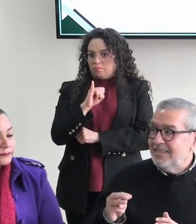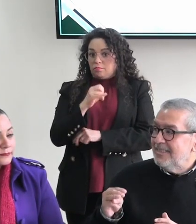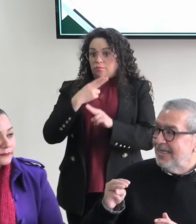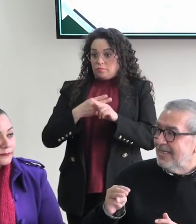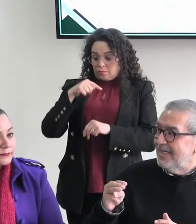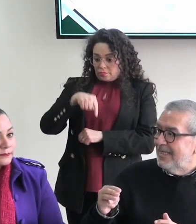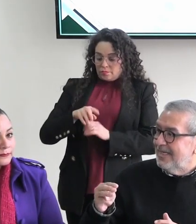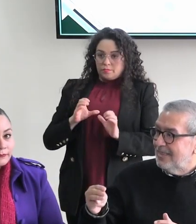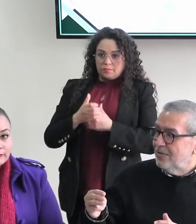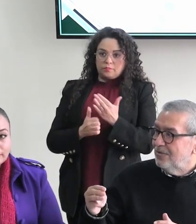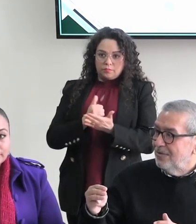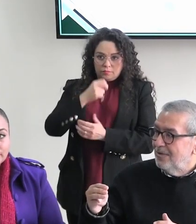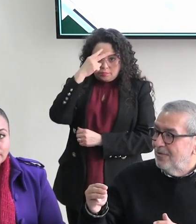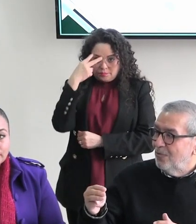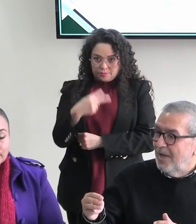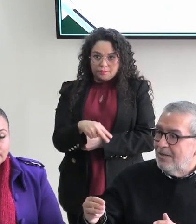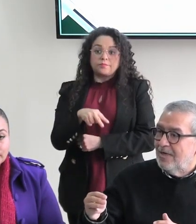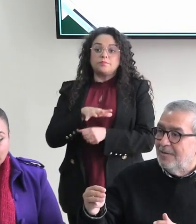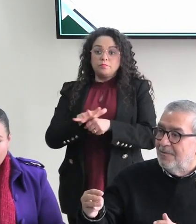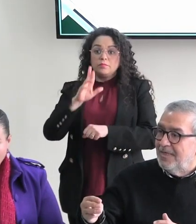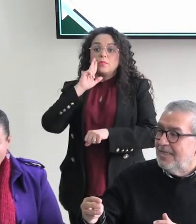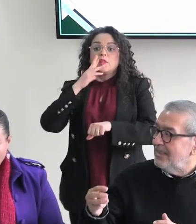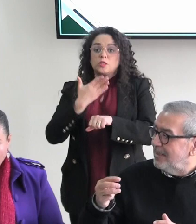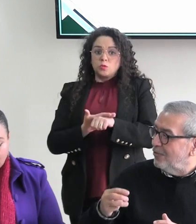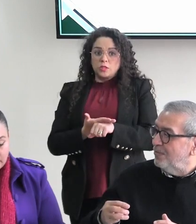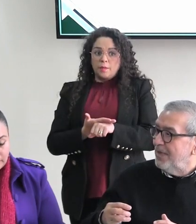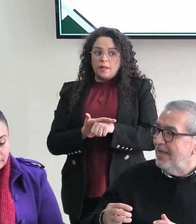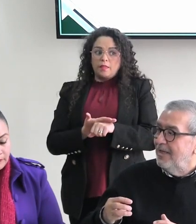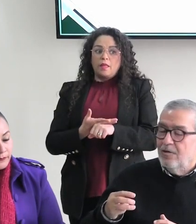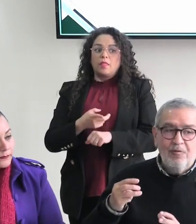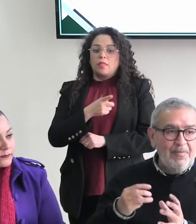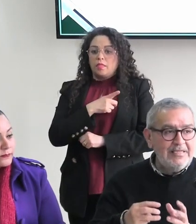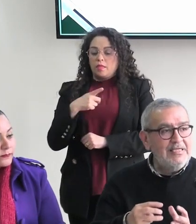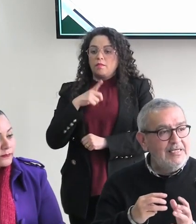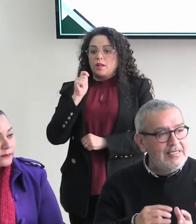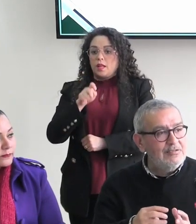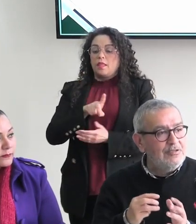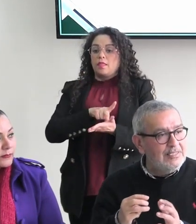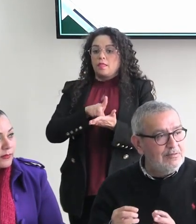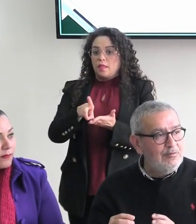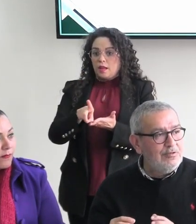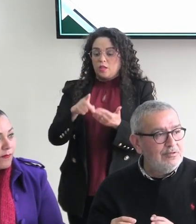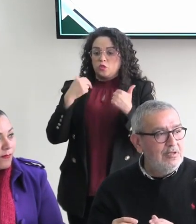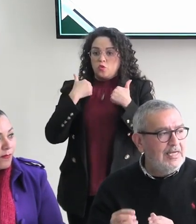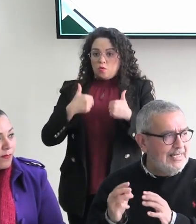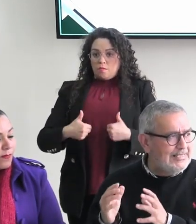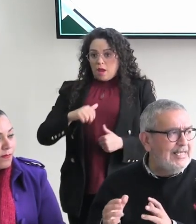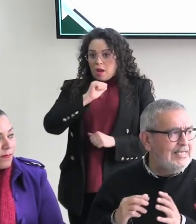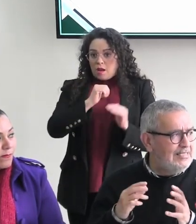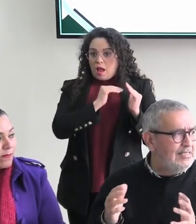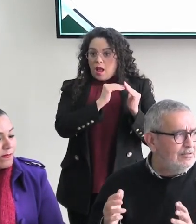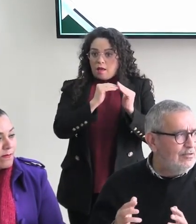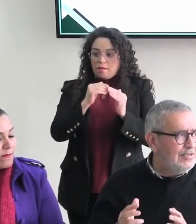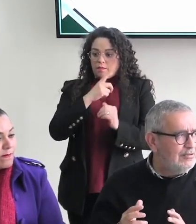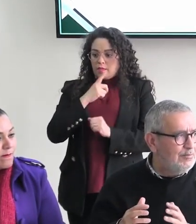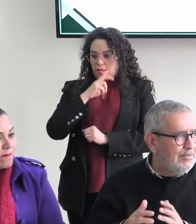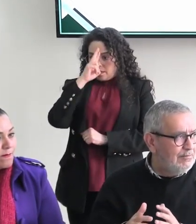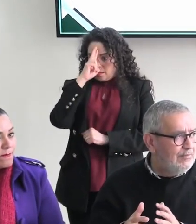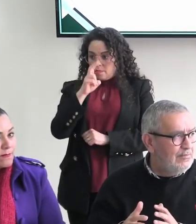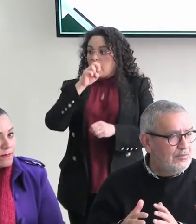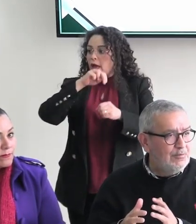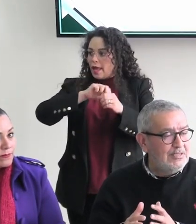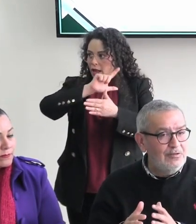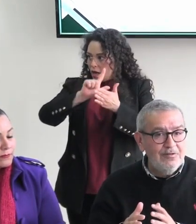es garantizar que el derecho humano a la vivienda se cumpla con base en estos atributos, en las leyes y en todo esto,